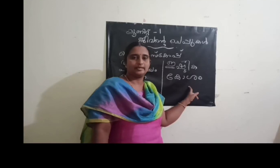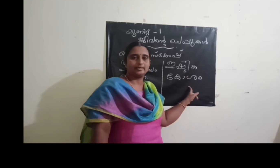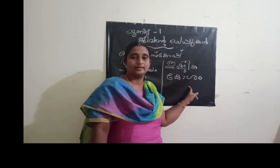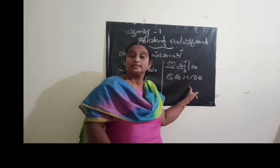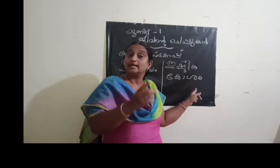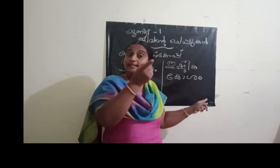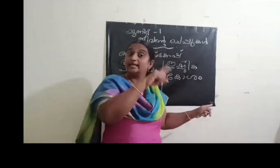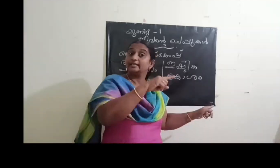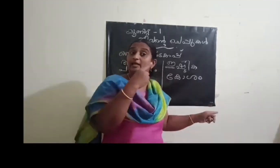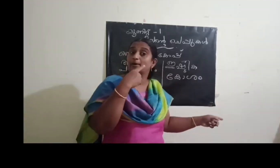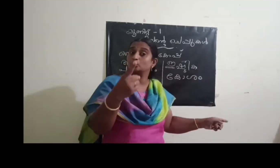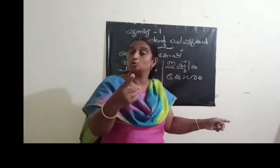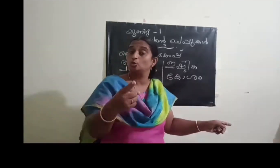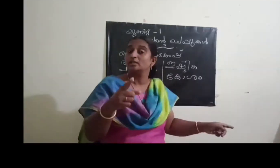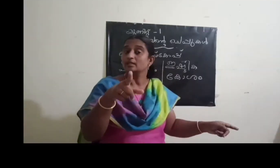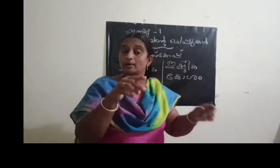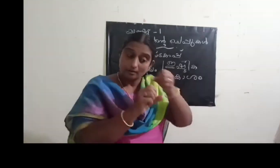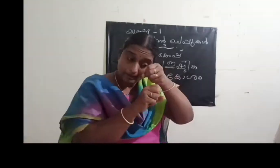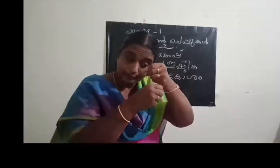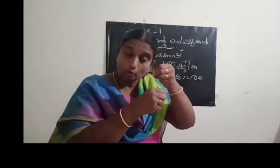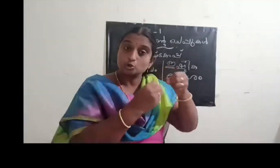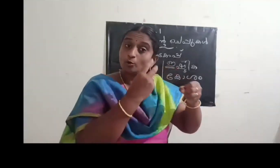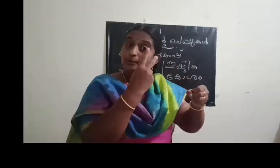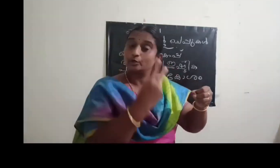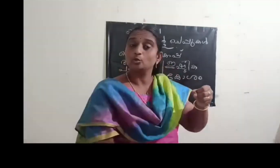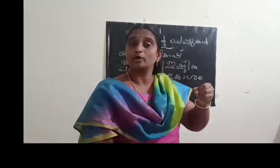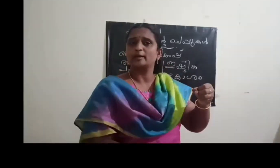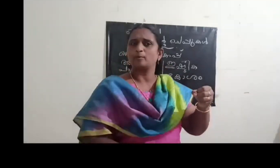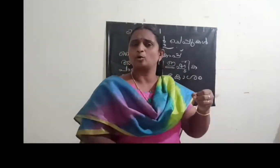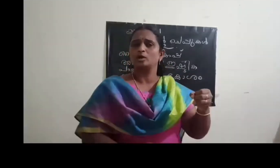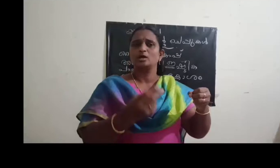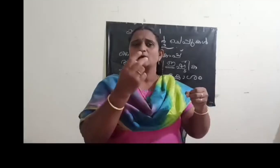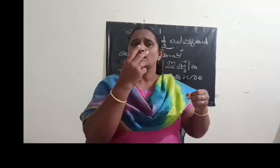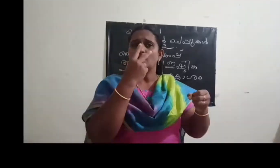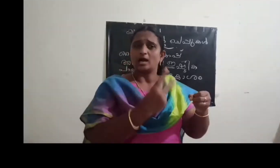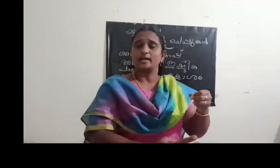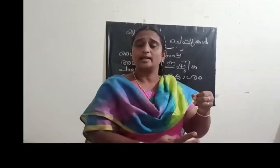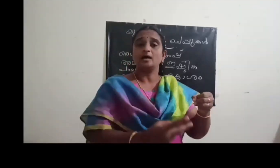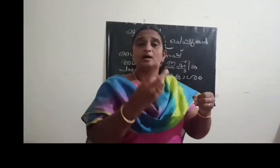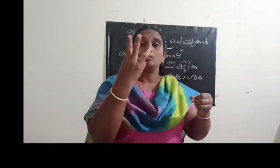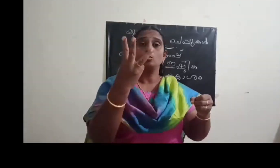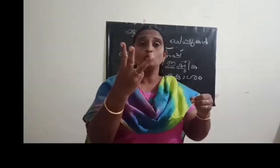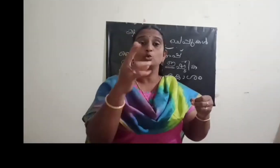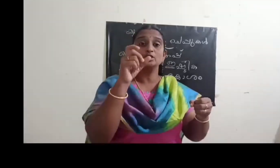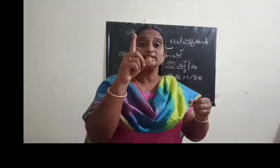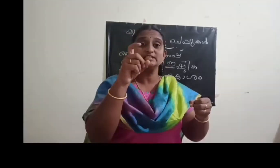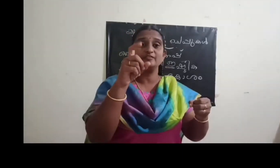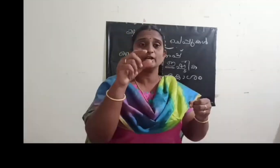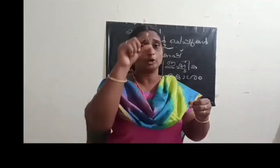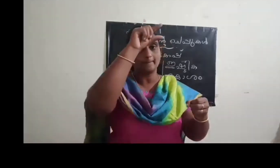മനസ്സിലായില്ലേ? ഞാൻ നേരത്തെ പറഞ്ഞു, നമ്മൾ മൈക്രോസ്കോപ്പിൽ കൂടി നോക്കിയപ്പോൾ കണ്ട മൂന്ന് ജീവികളുടെ